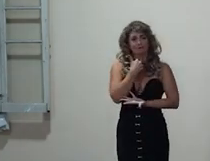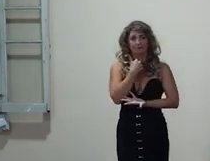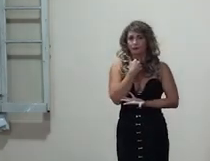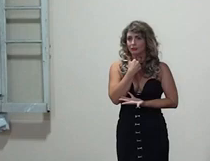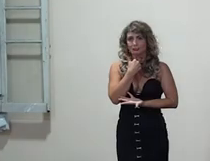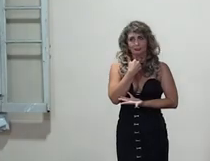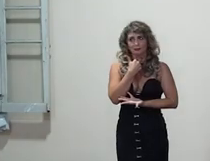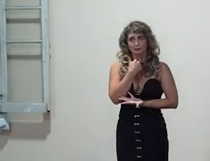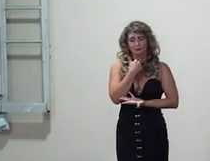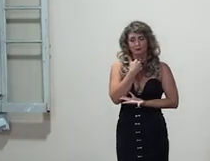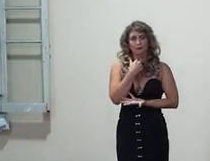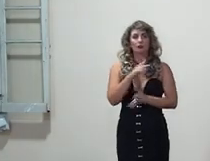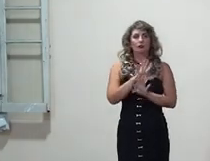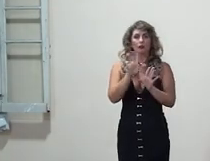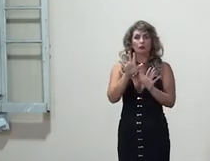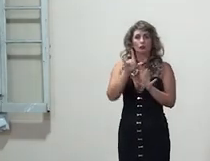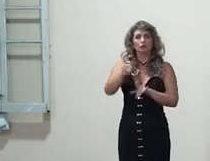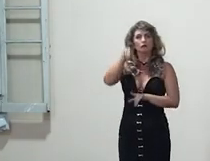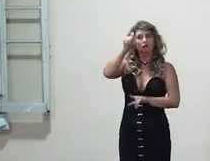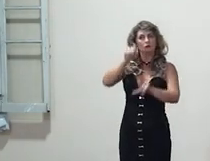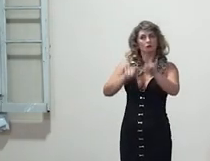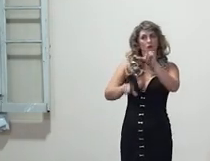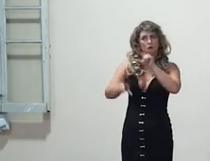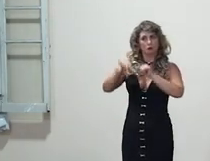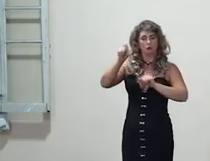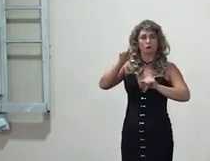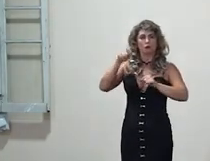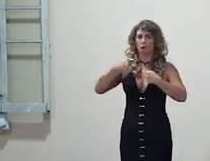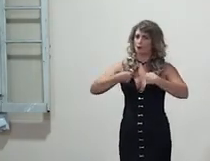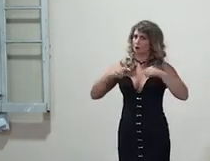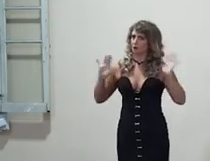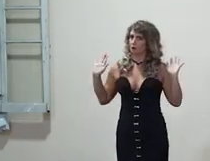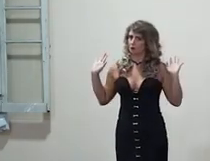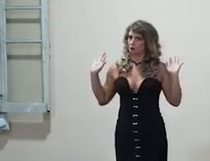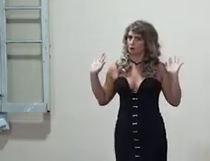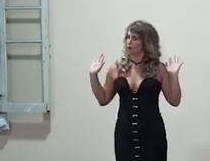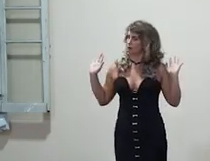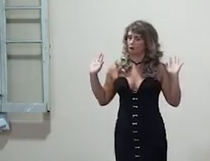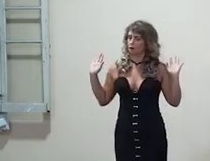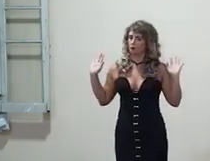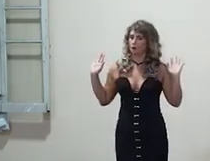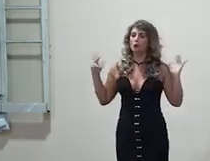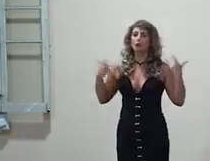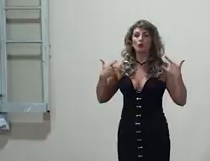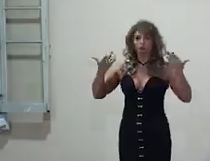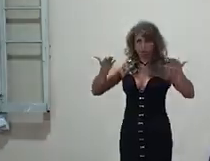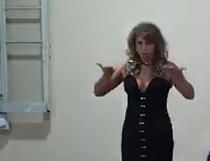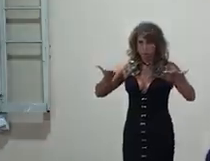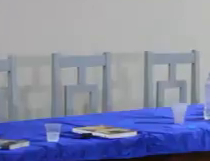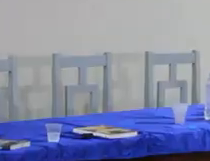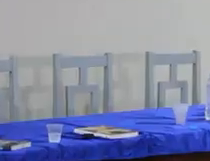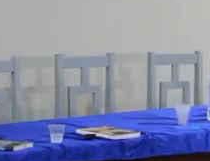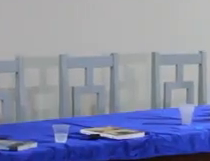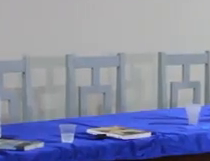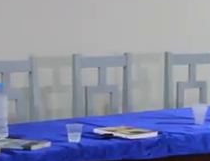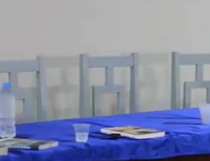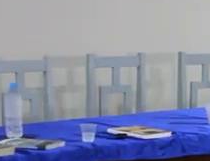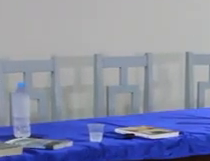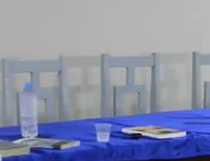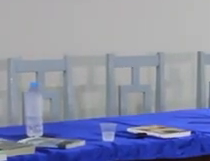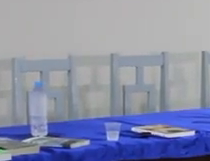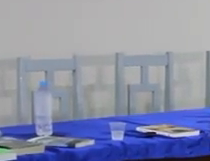Tá? Então, essa decisão não é minha. Eu vim aqui, a